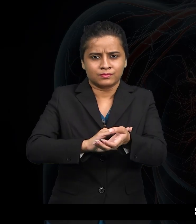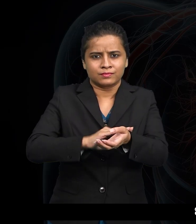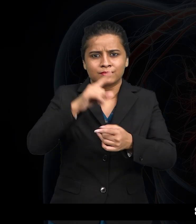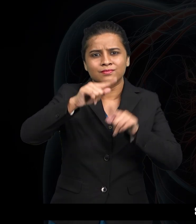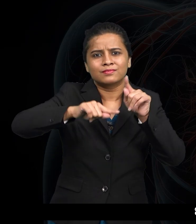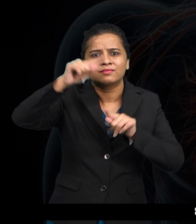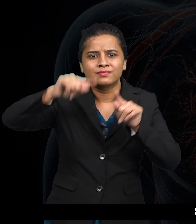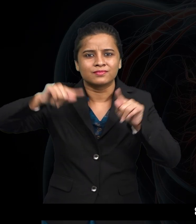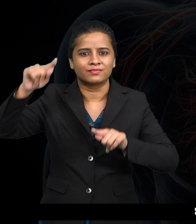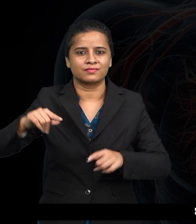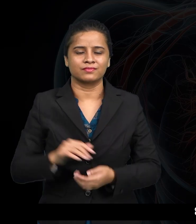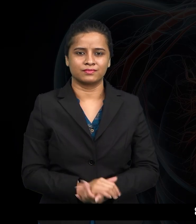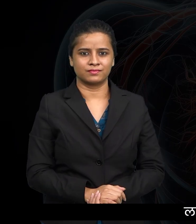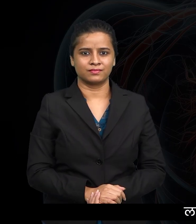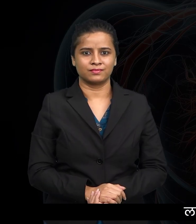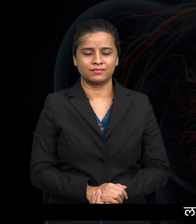धड़कन।